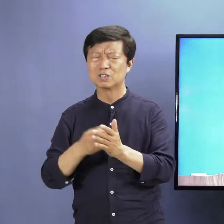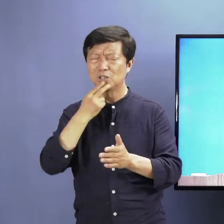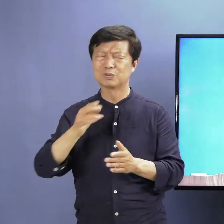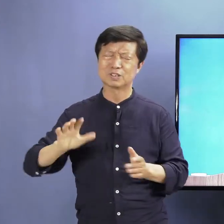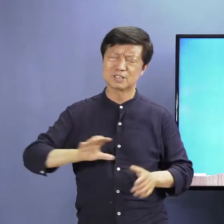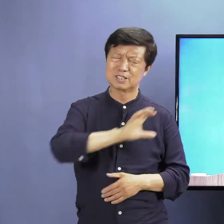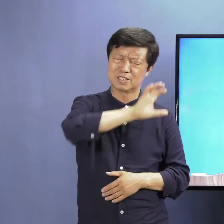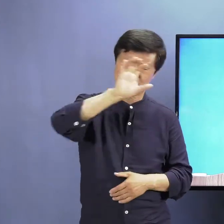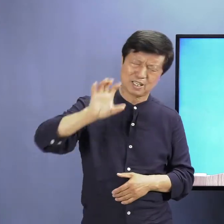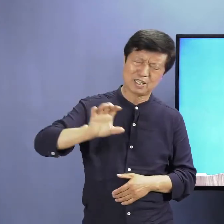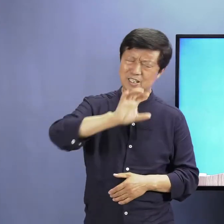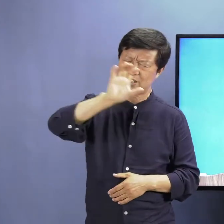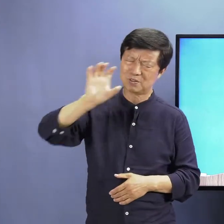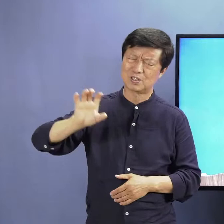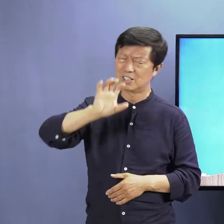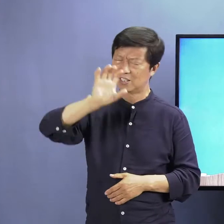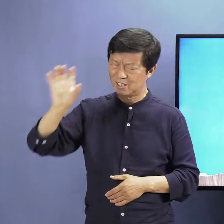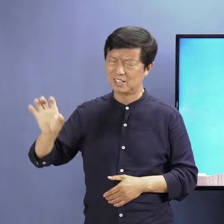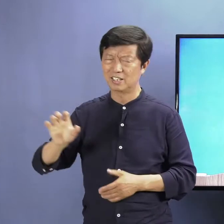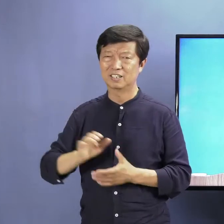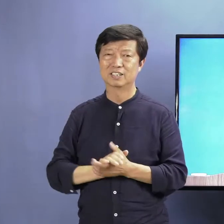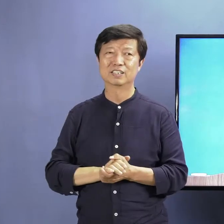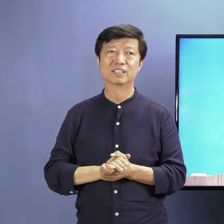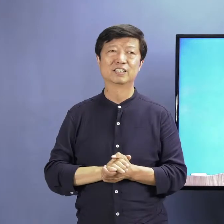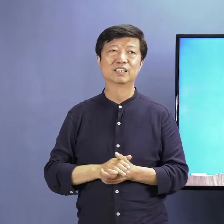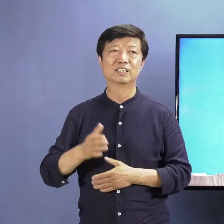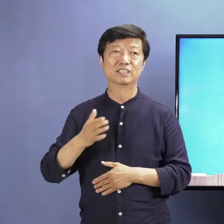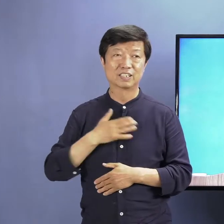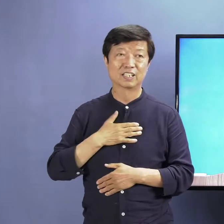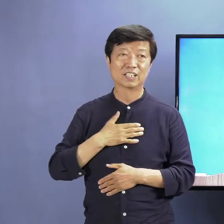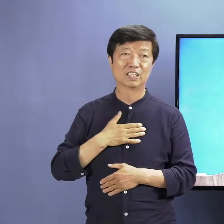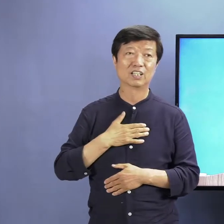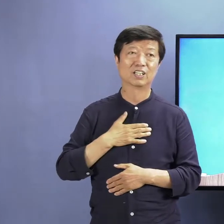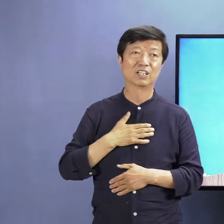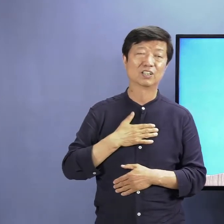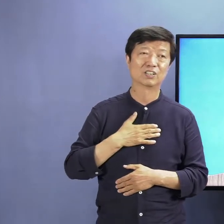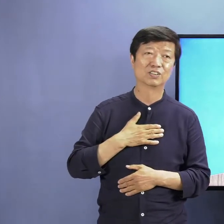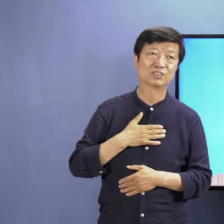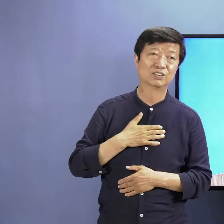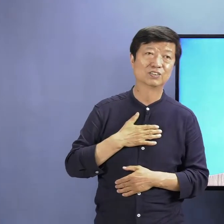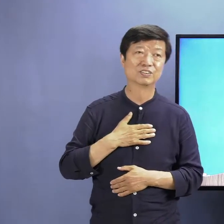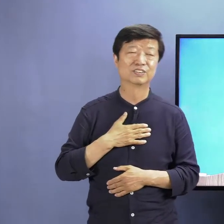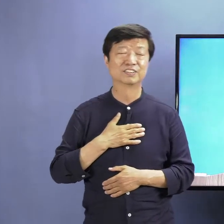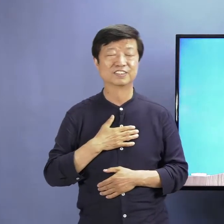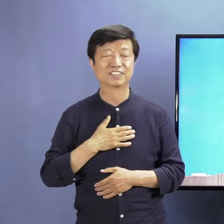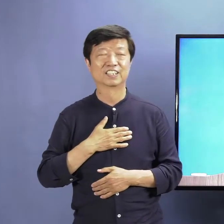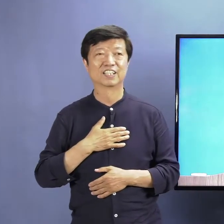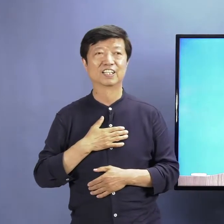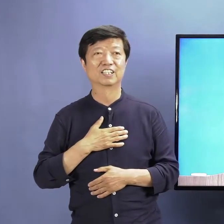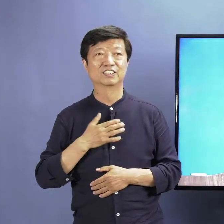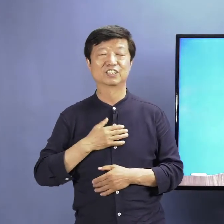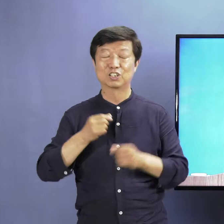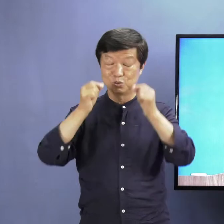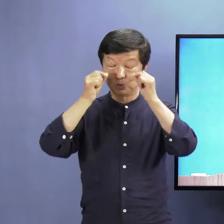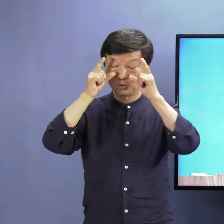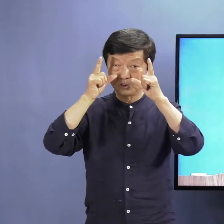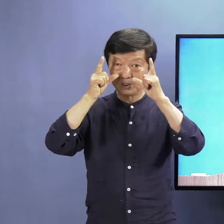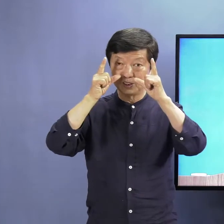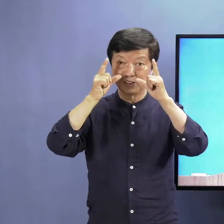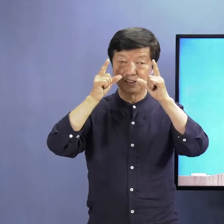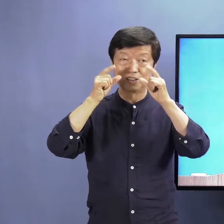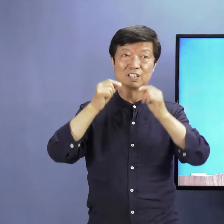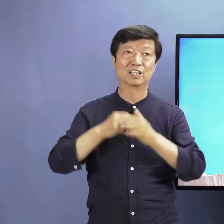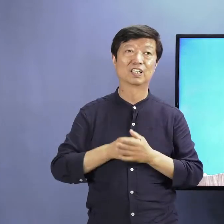막 제가 부르다가 제가 모르겠어요. 성령님의 감동인지 눈을 딱 떴어요. 눈 감고